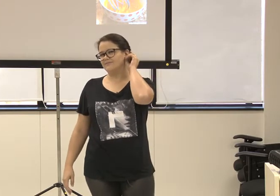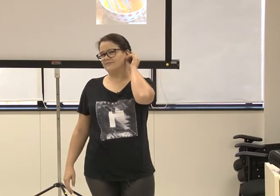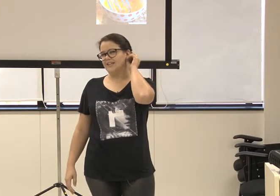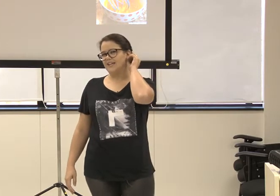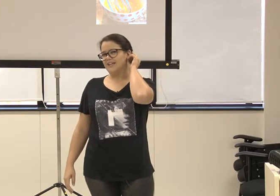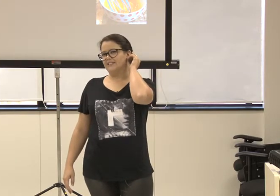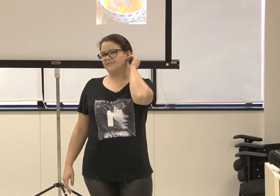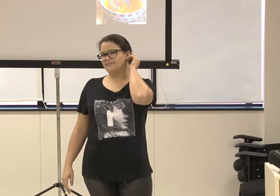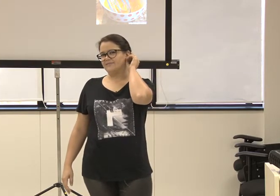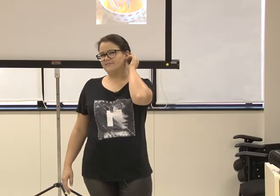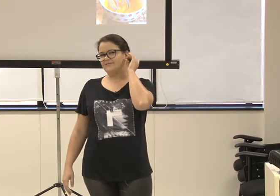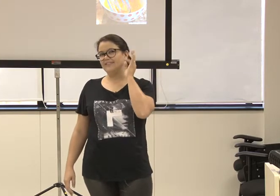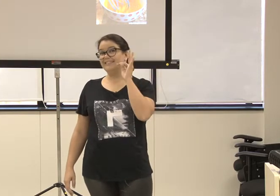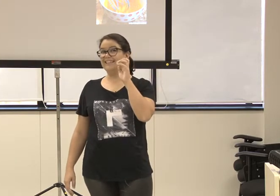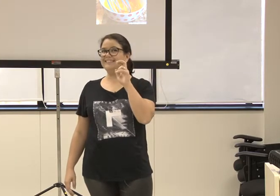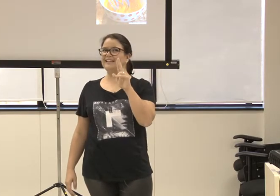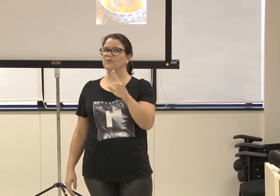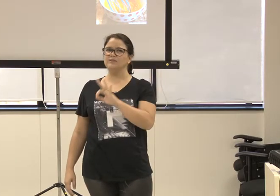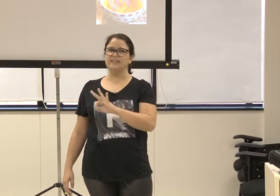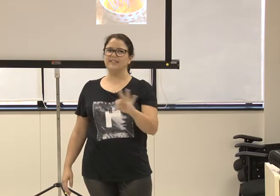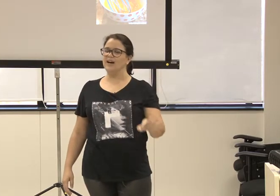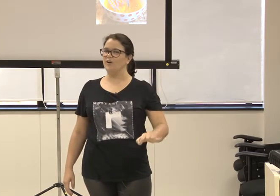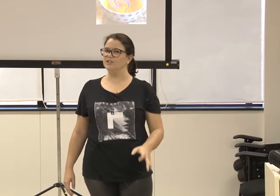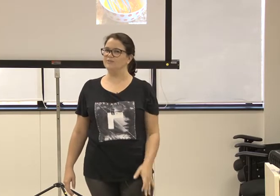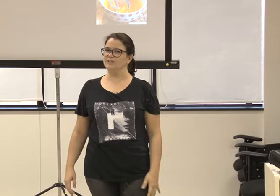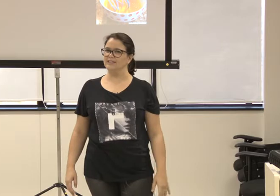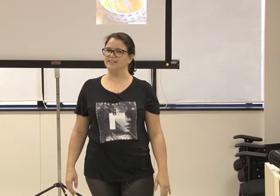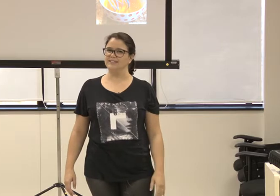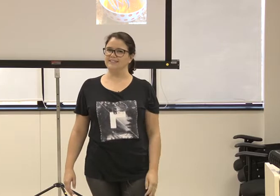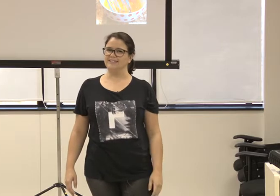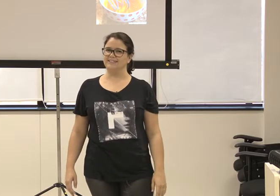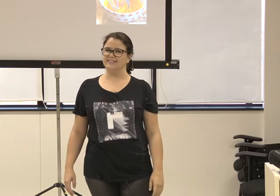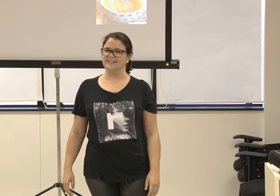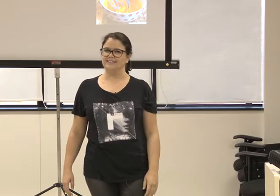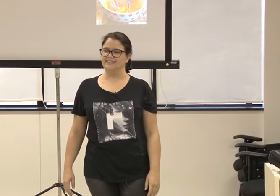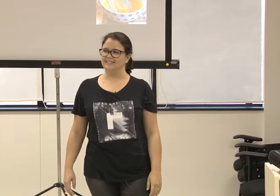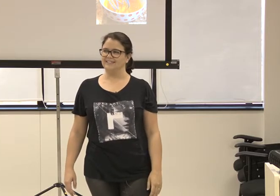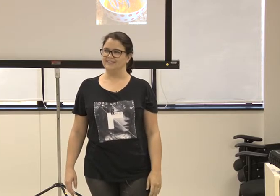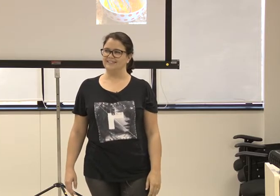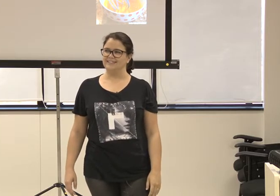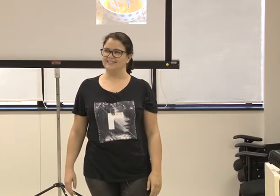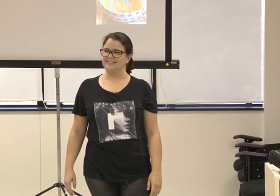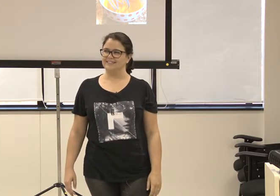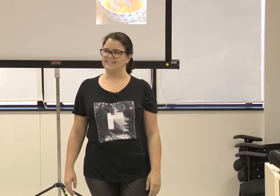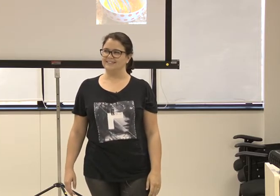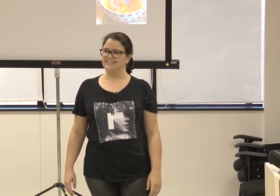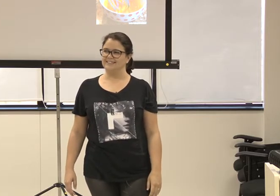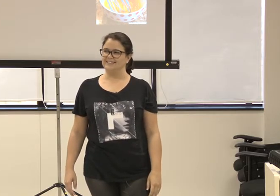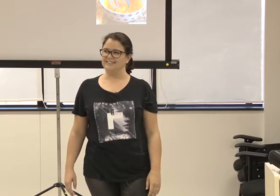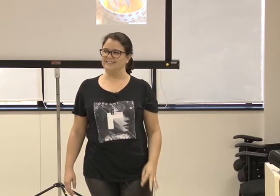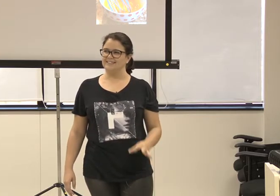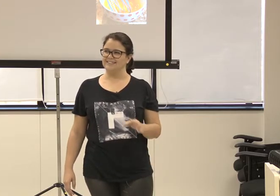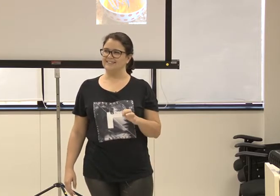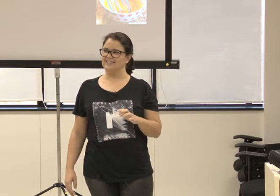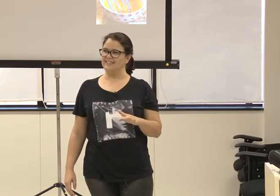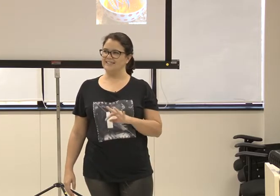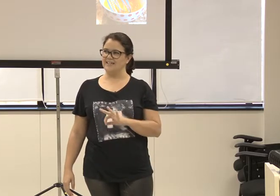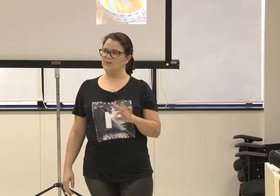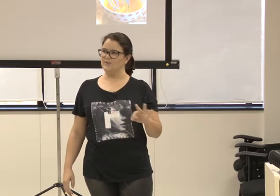que gosta de mim. TCU seria ótimo, né? Ou era meu sonho quando eu estudei no MBA. TCU.